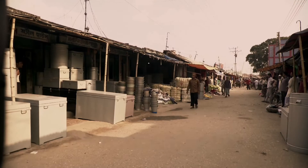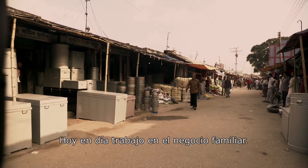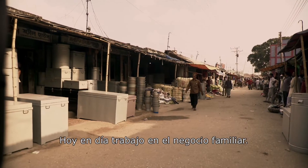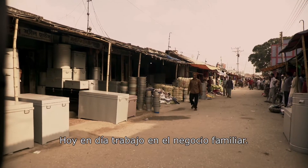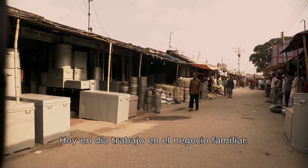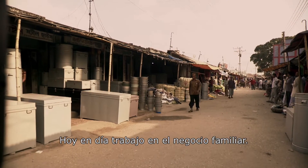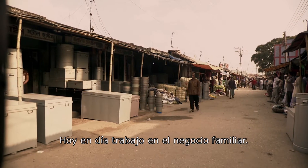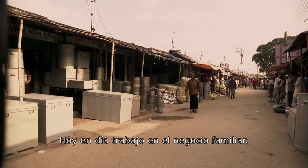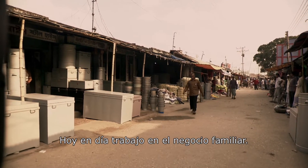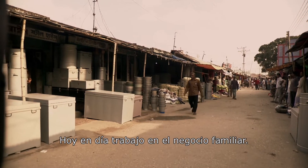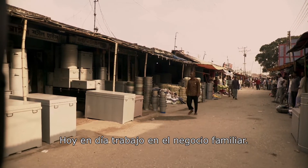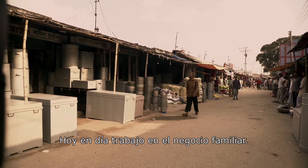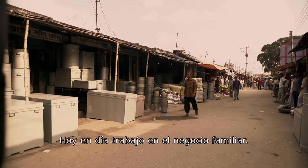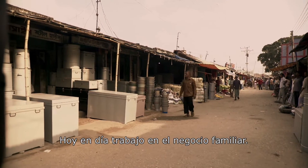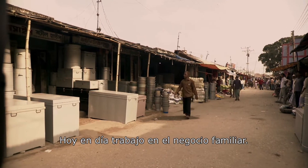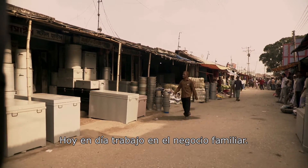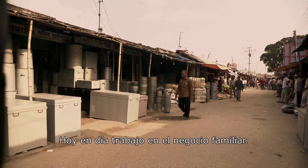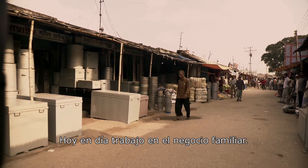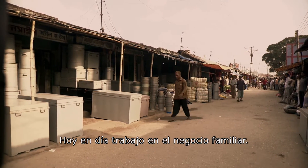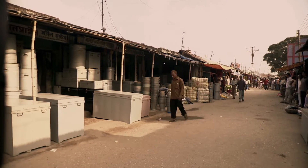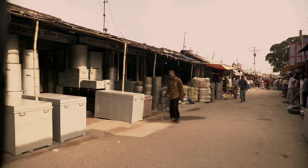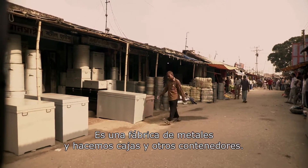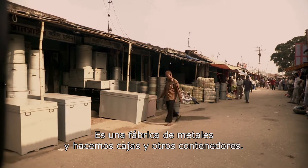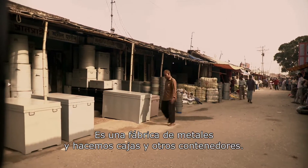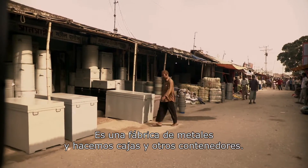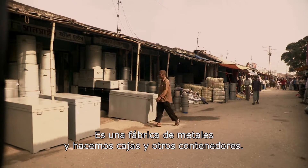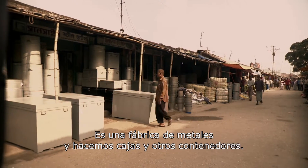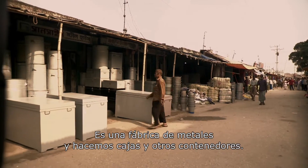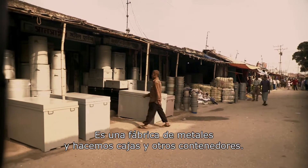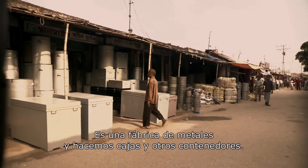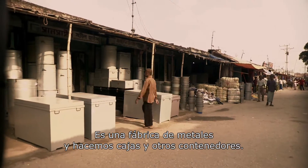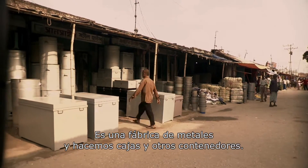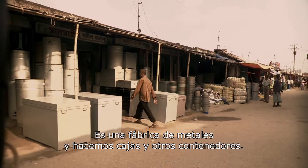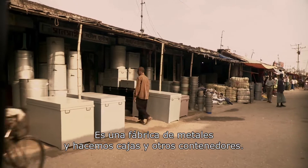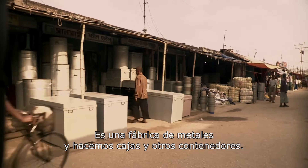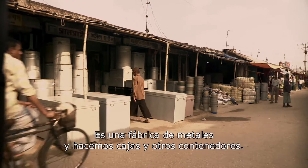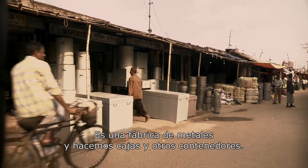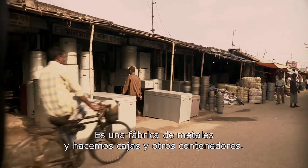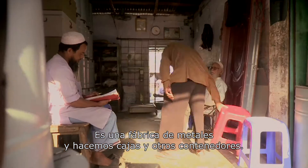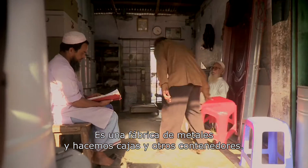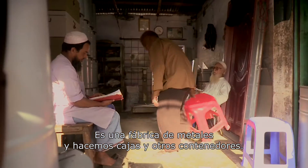Hoy en día trabajo en el negocio familiar. Es una fábrica de metales y hacemos cajas y otros